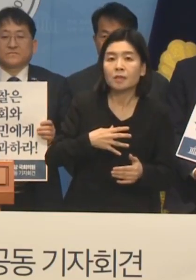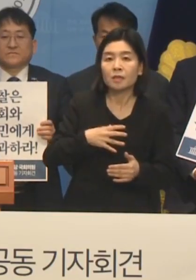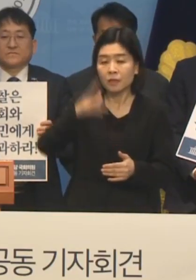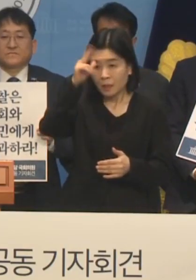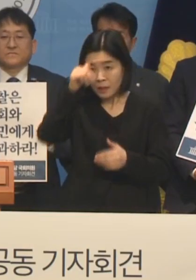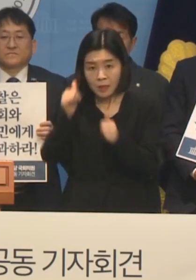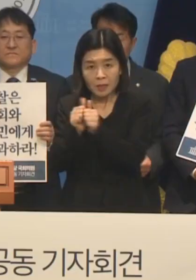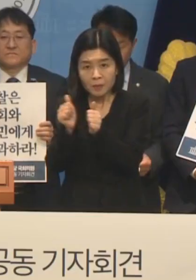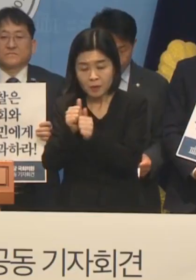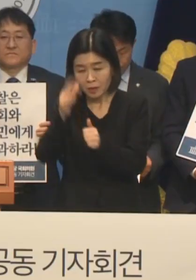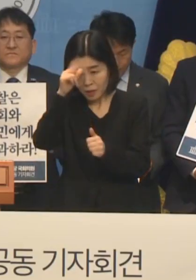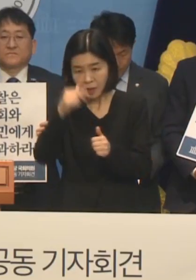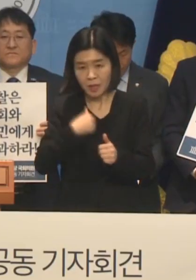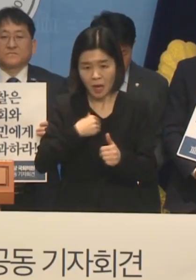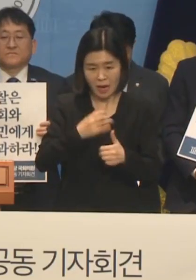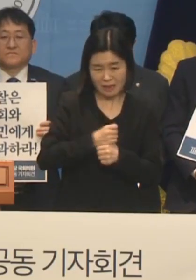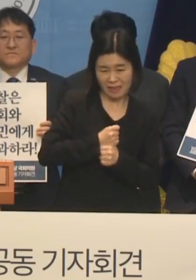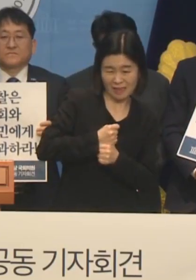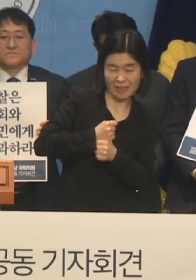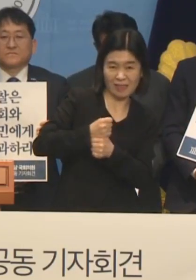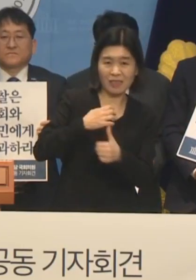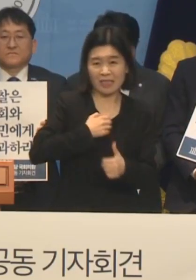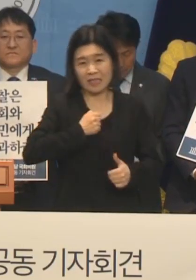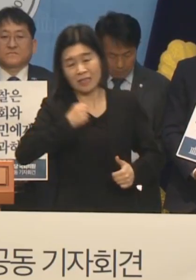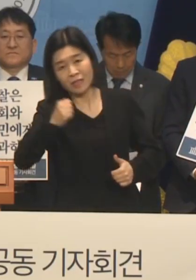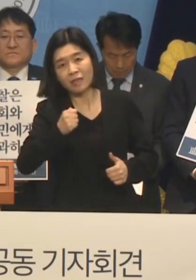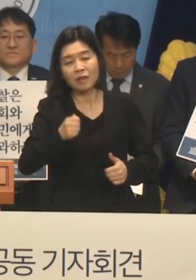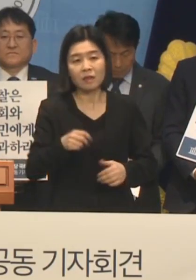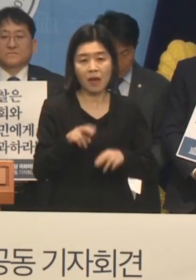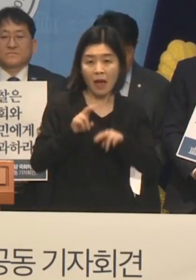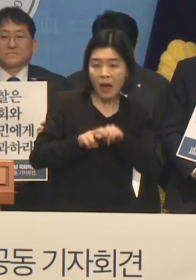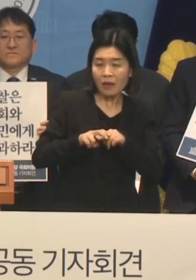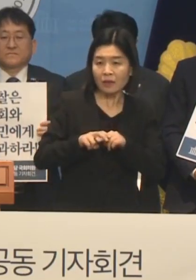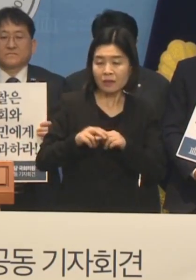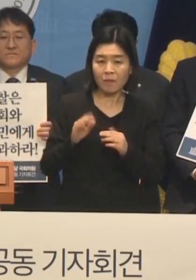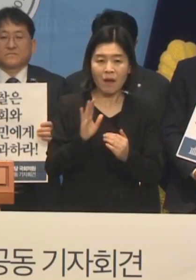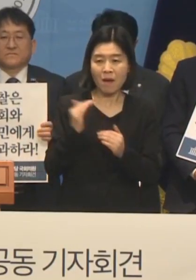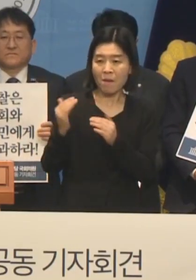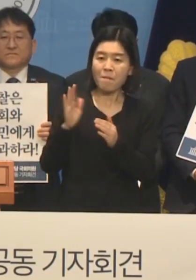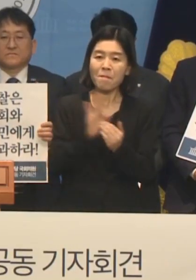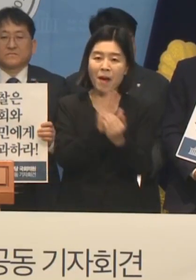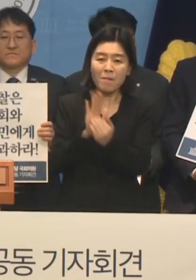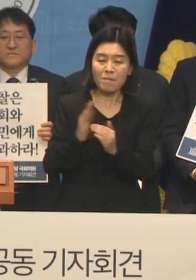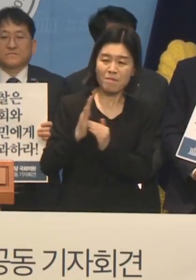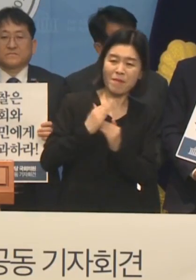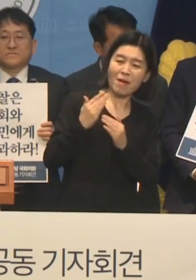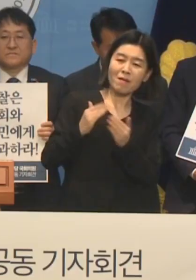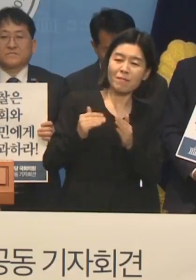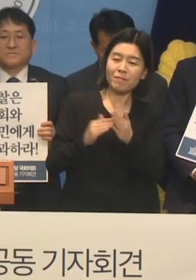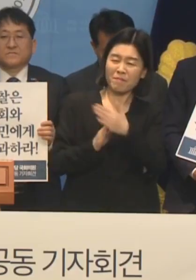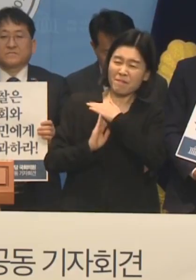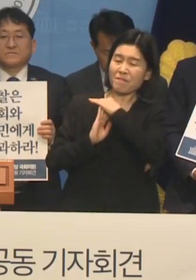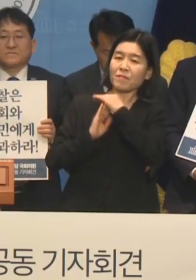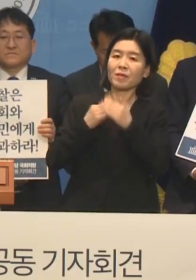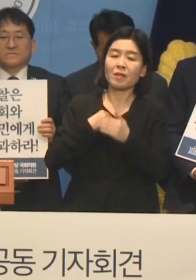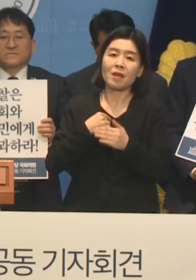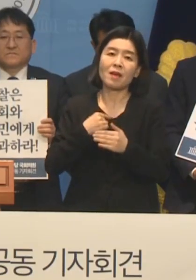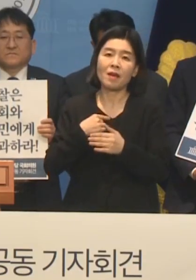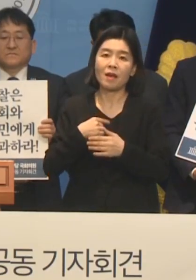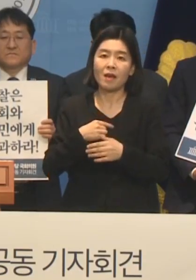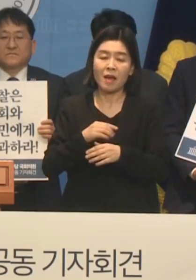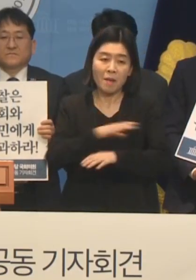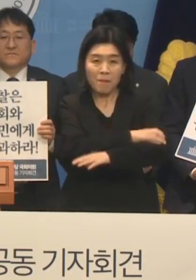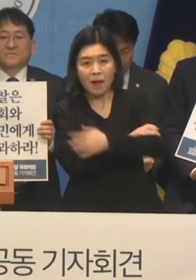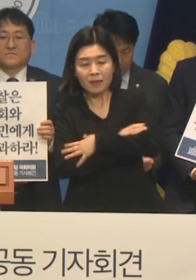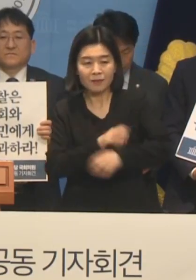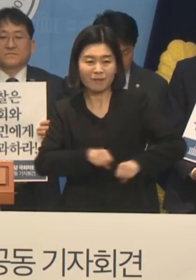잡아 끌고 앉아있는 상태에서 방패로 밀고 제 팔과 다리를 잡아서 수차례 바닥에